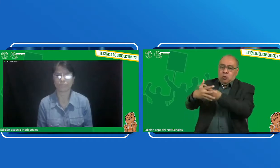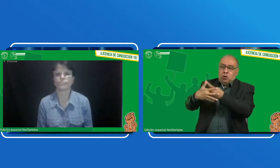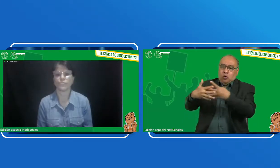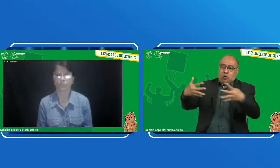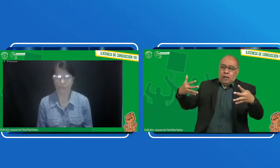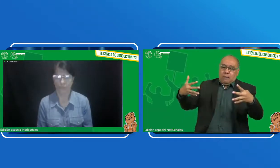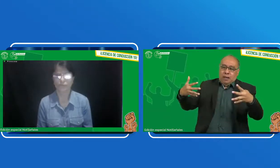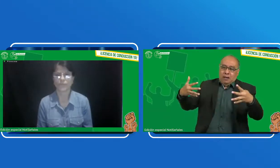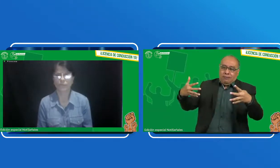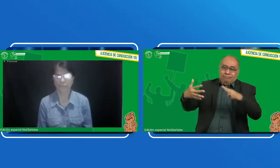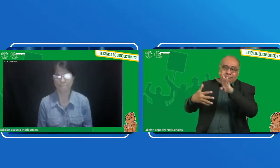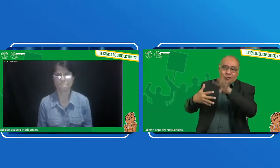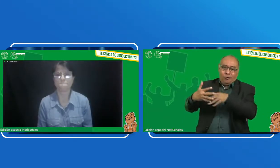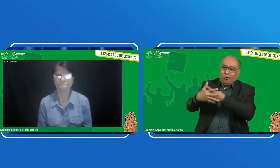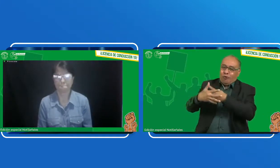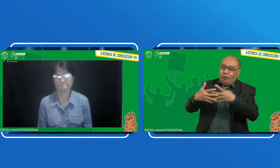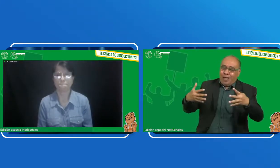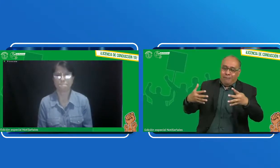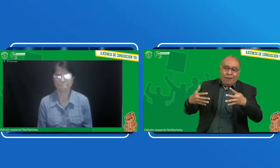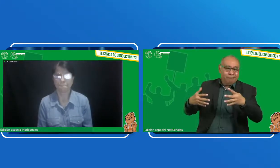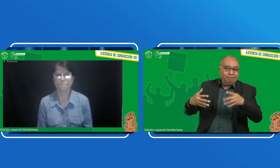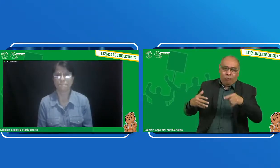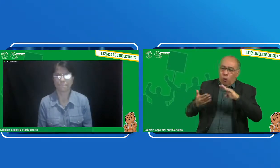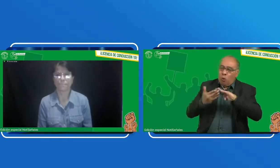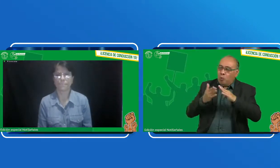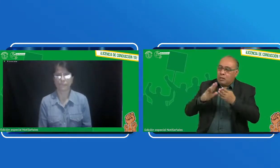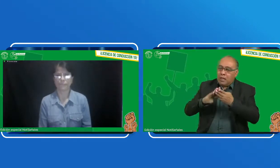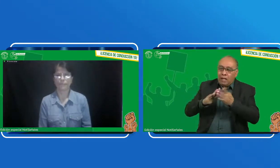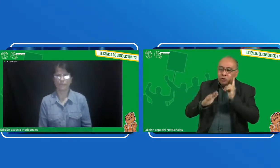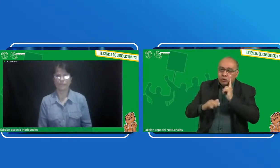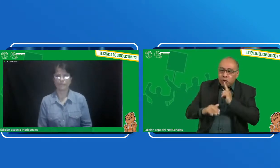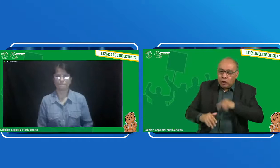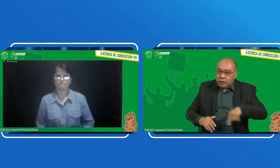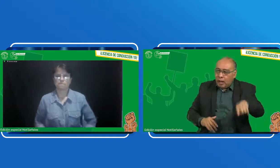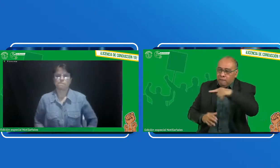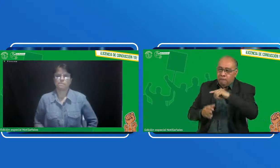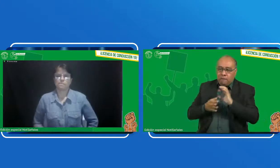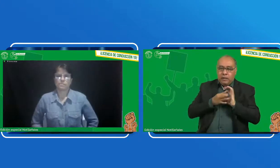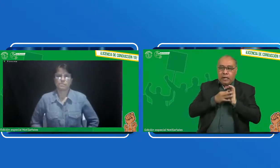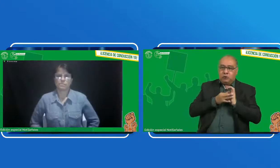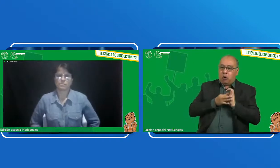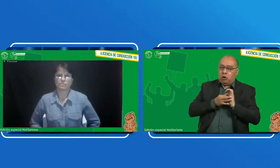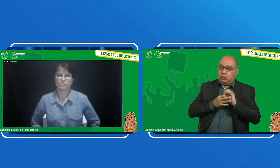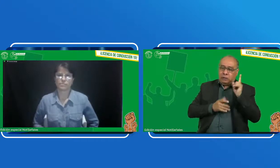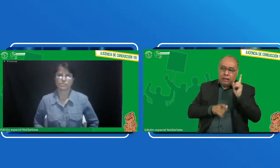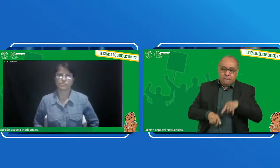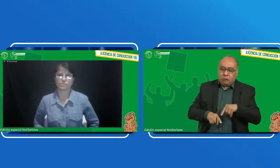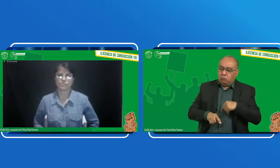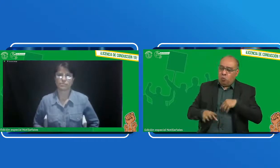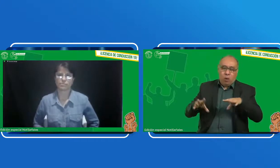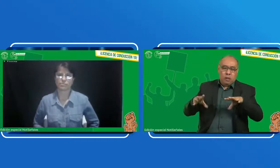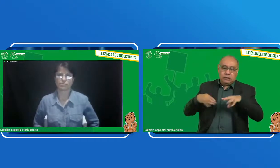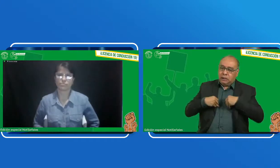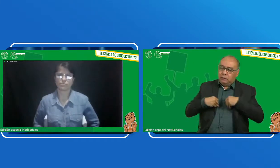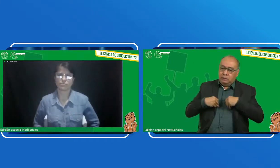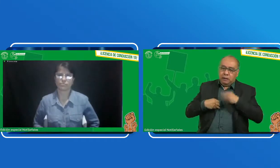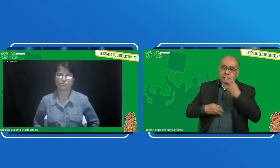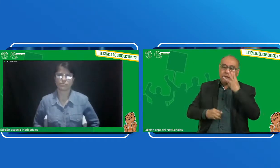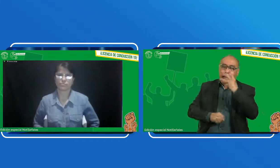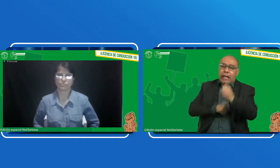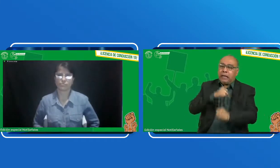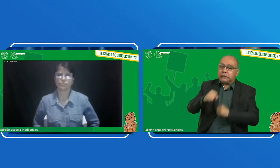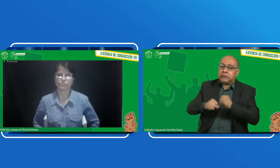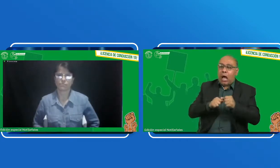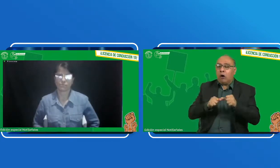que buscamos para mañana es que se nos dé una claridad frente al cronograma de trabajo que viene de ahora